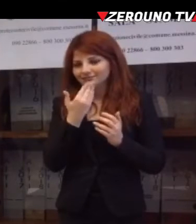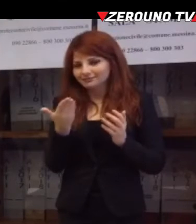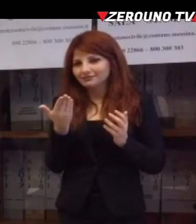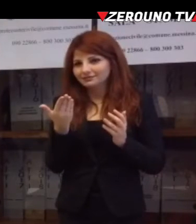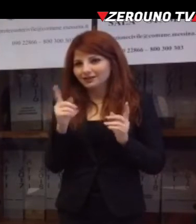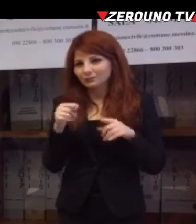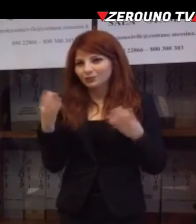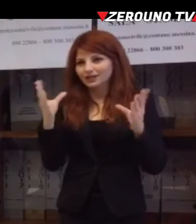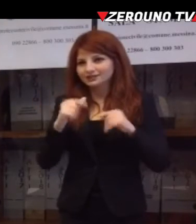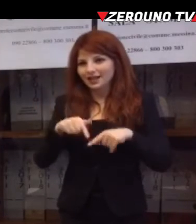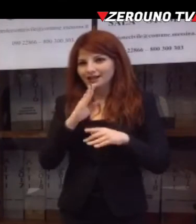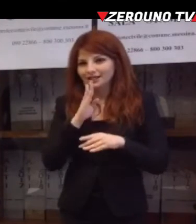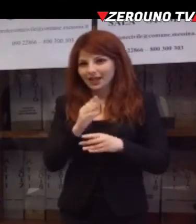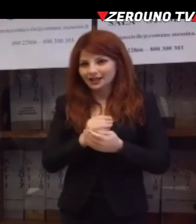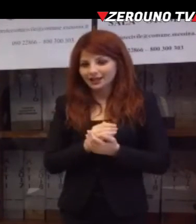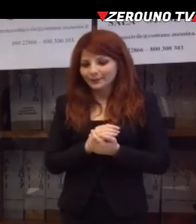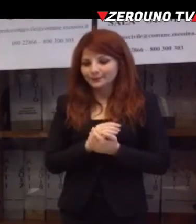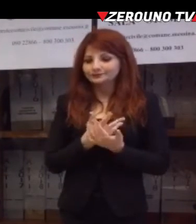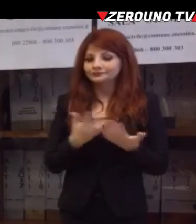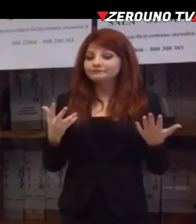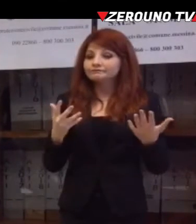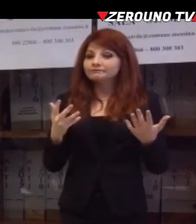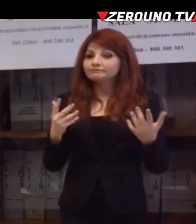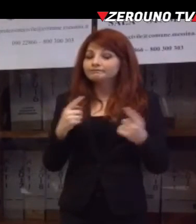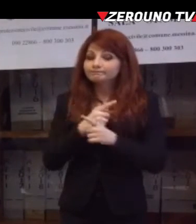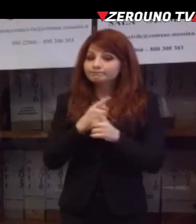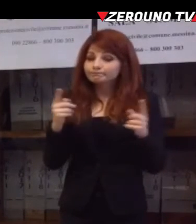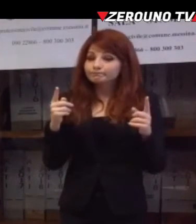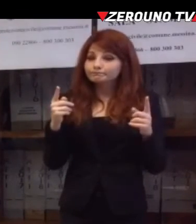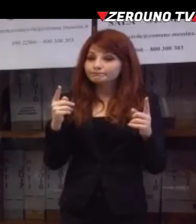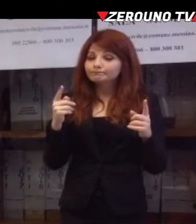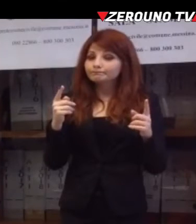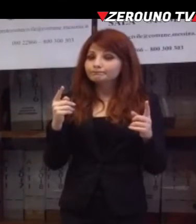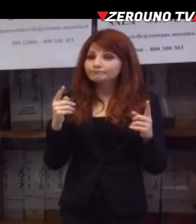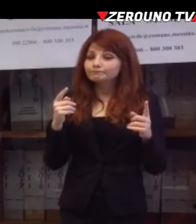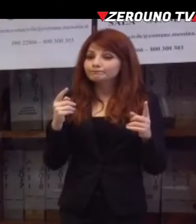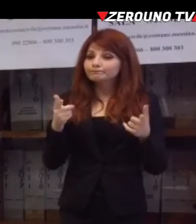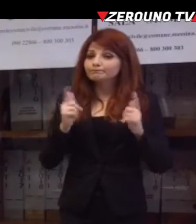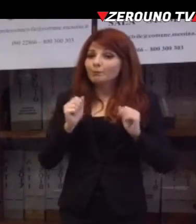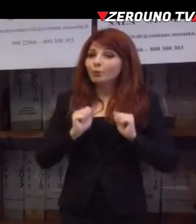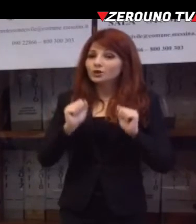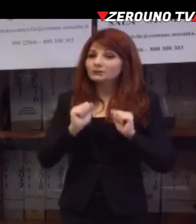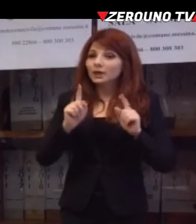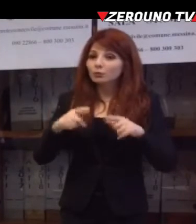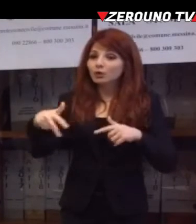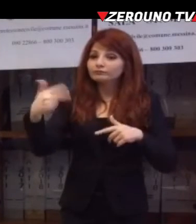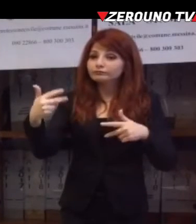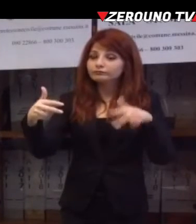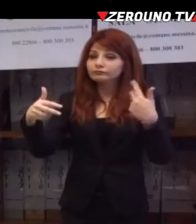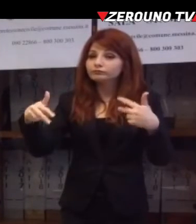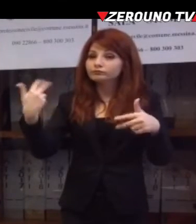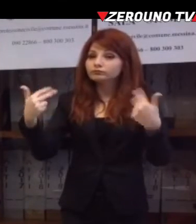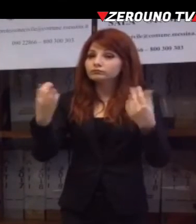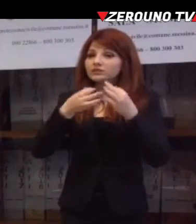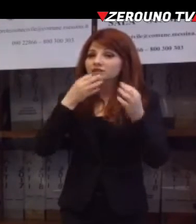e ci avete dato la possibilità di poter entrare nelle case della